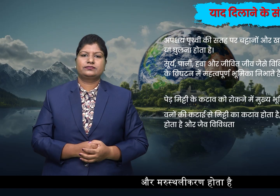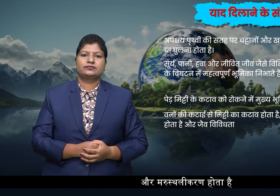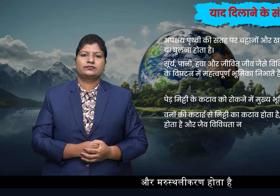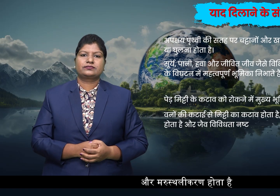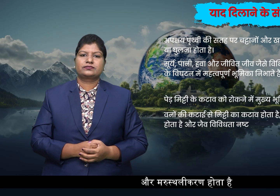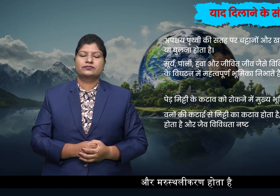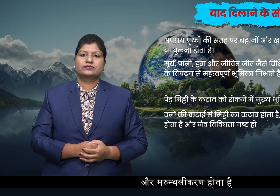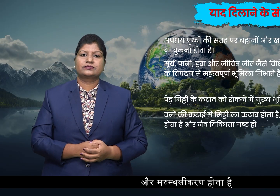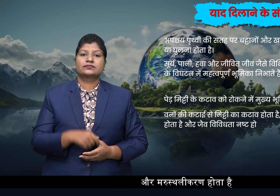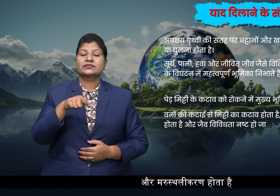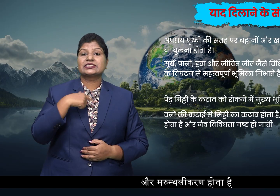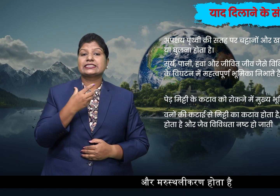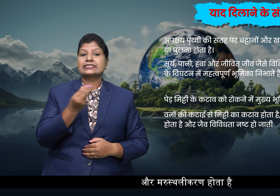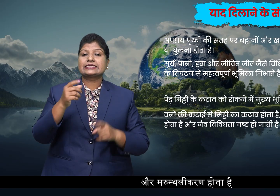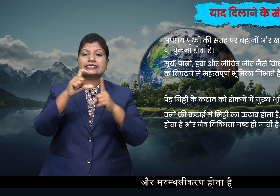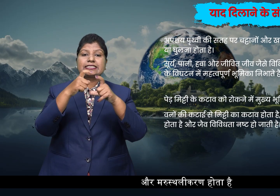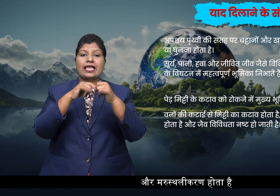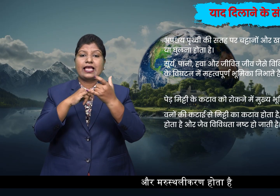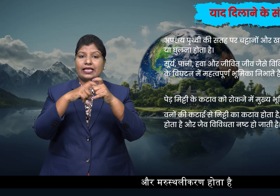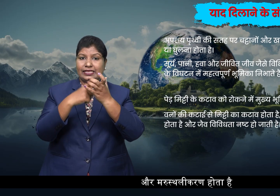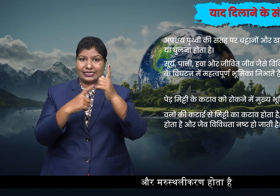मरुस्थलीकरण होता है